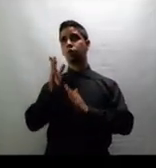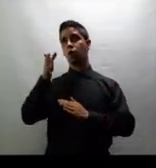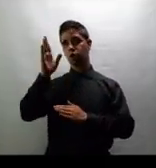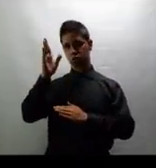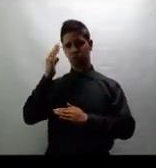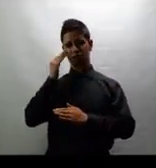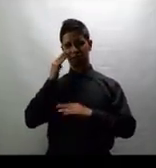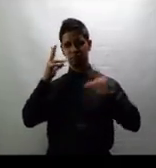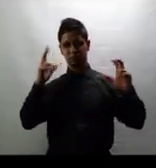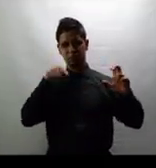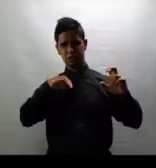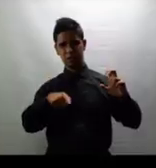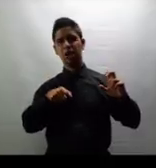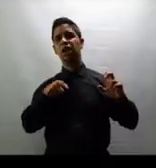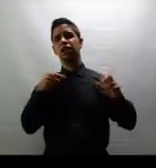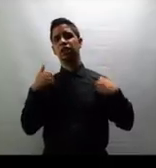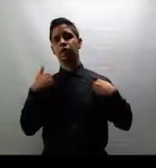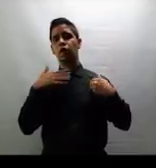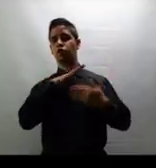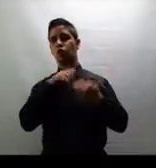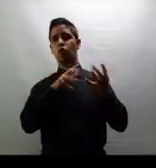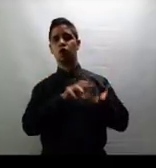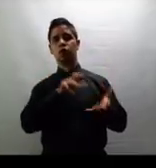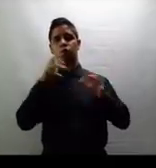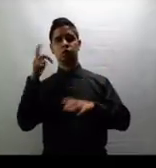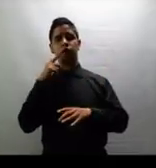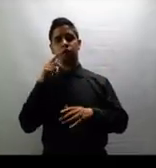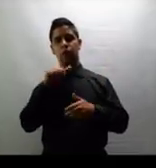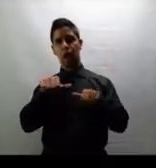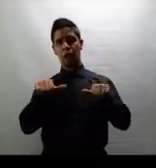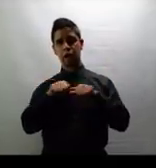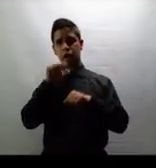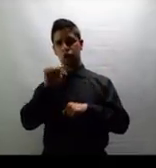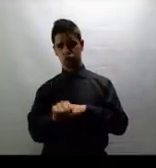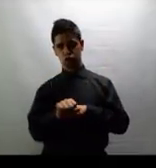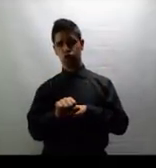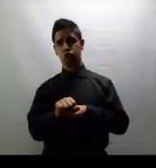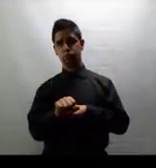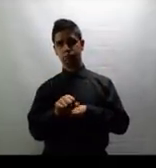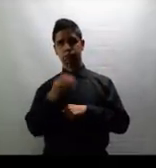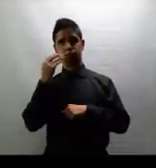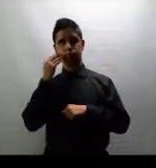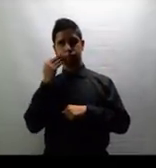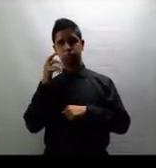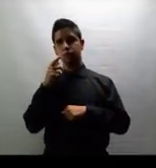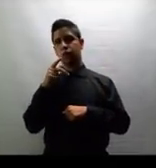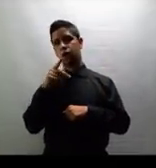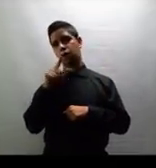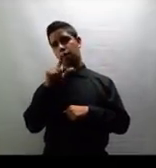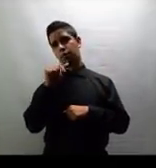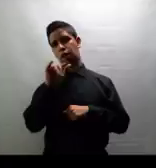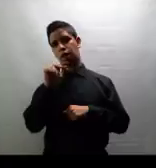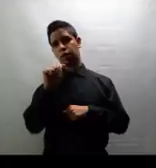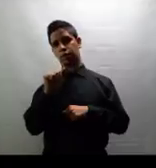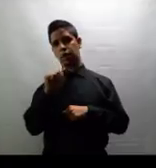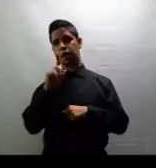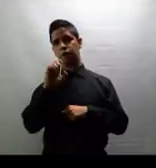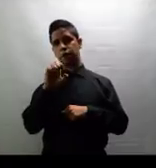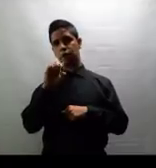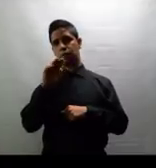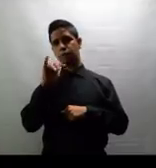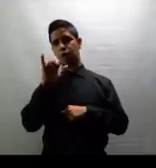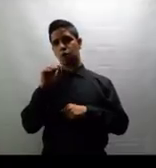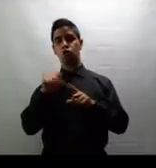revolución este desde el cono sur se usó entre las madres de la plaza de mayo todas esas canciones